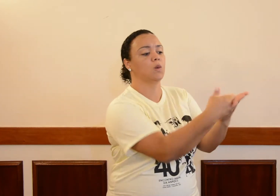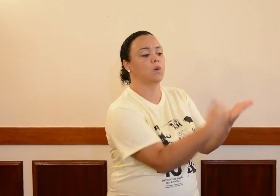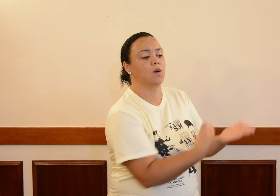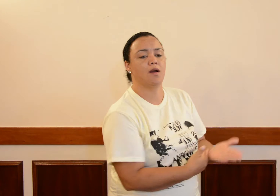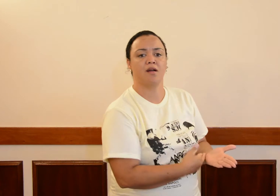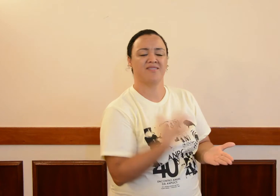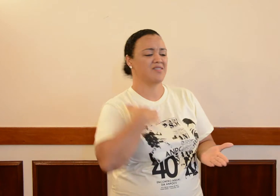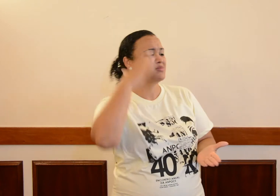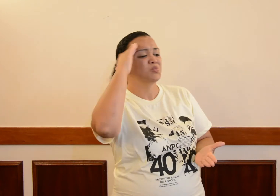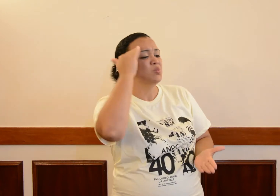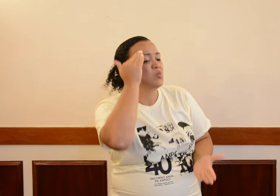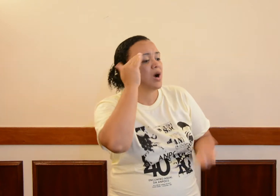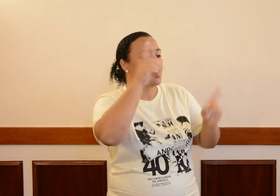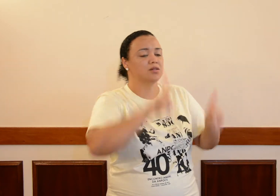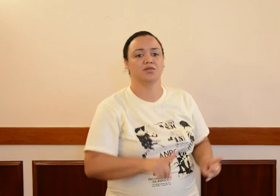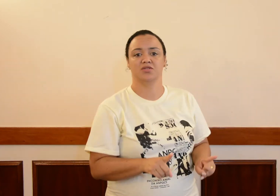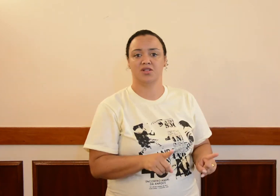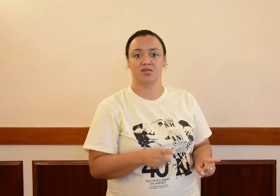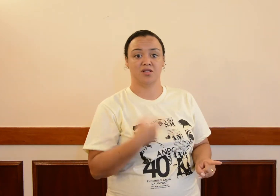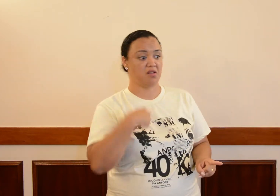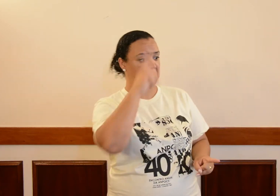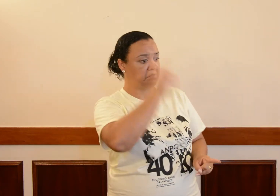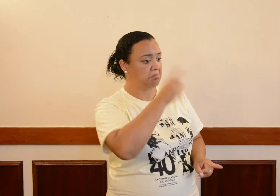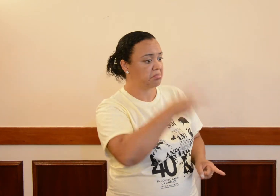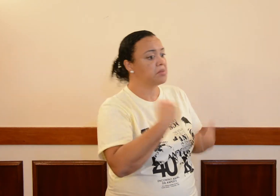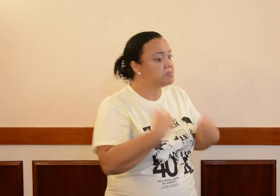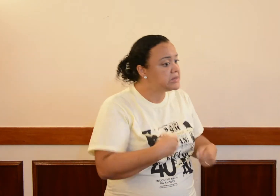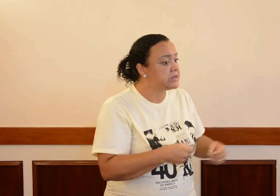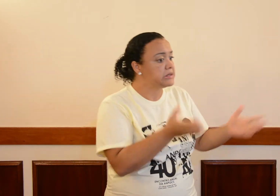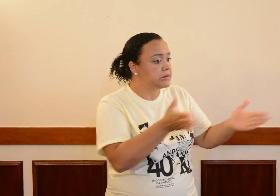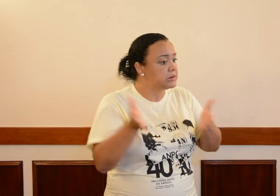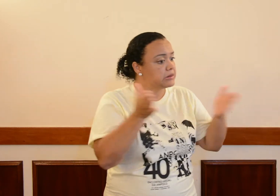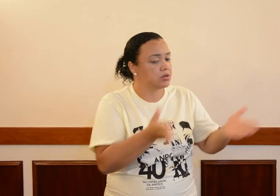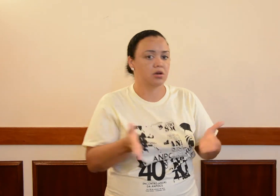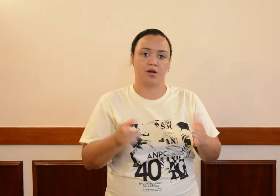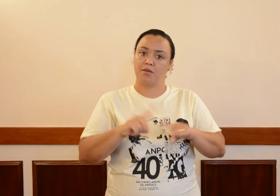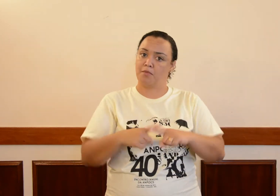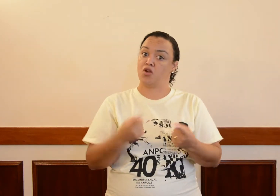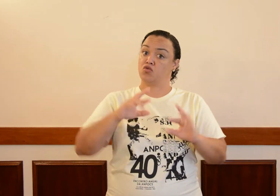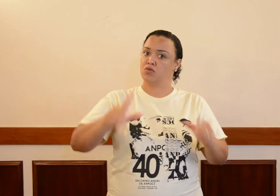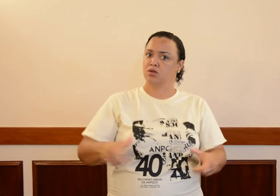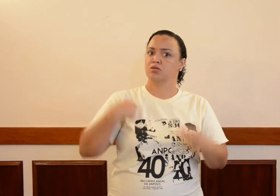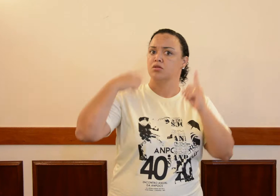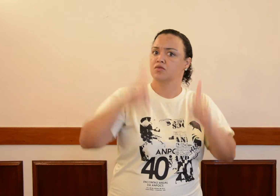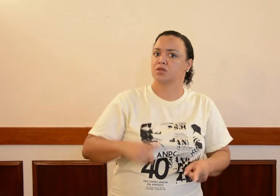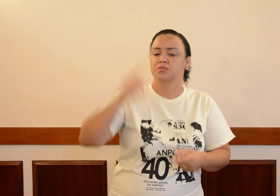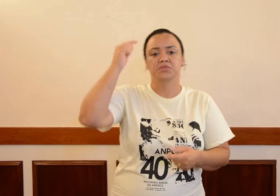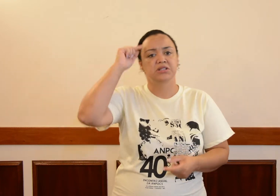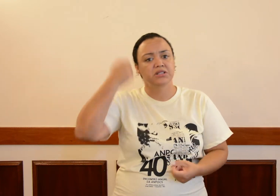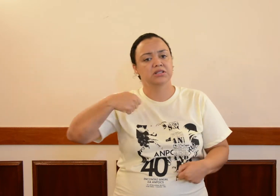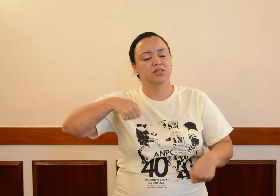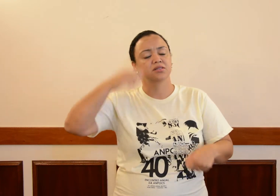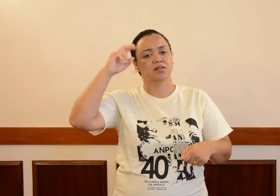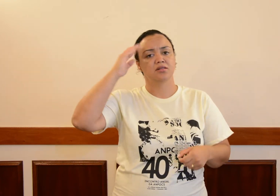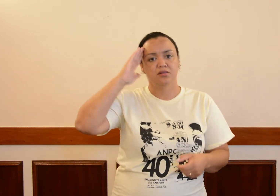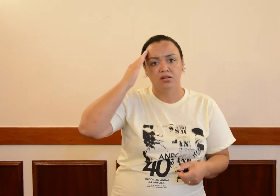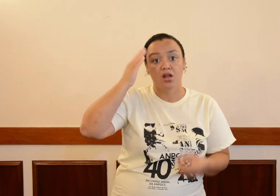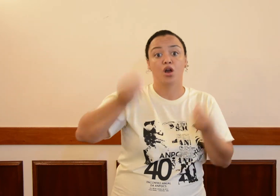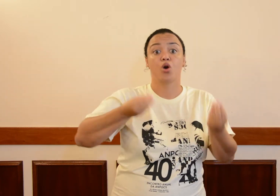deficiência. Além disso, a etnografia do cotidiano dessas pessoas problematiza uma visão individualizante da